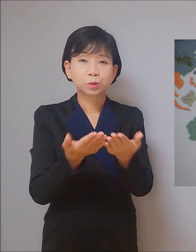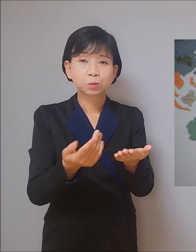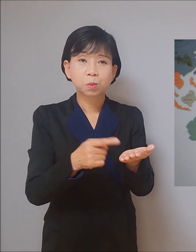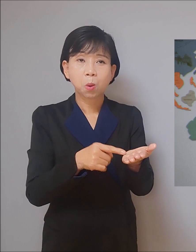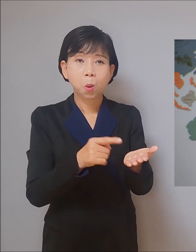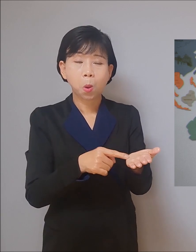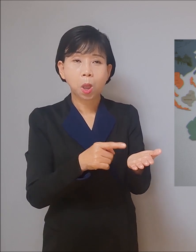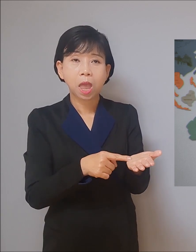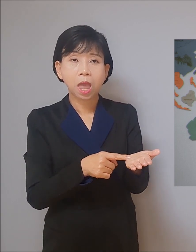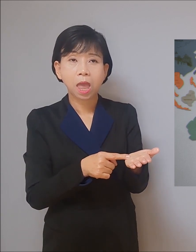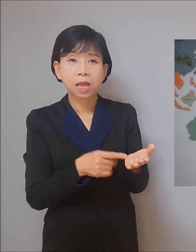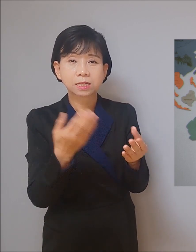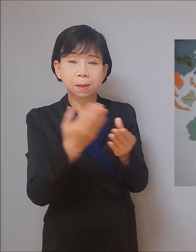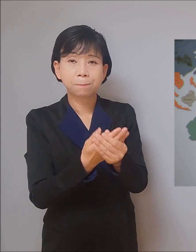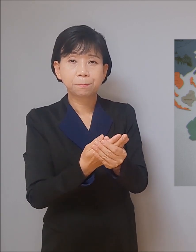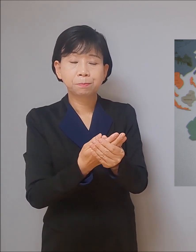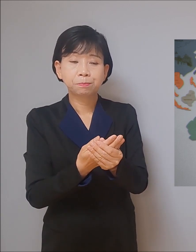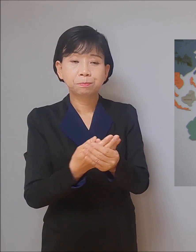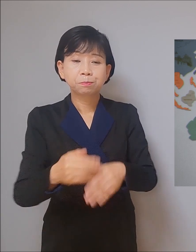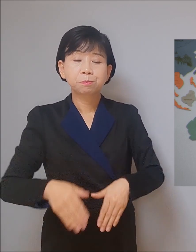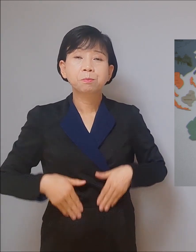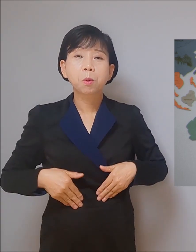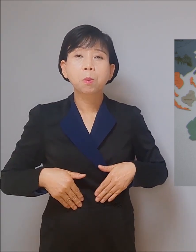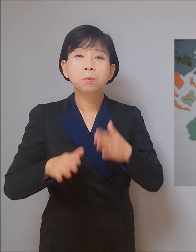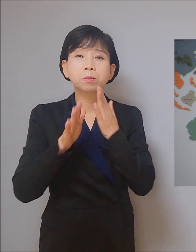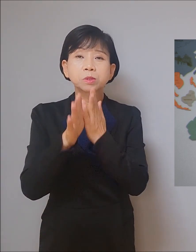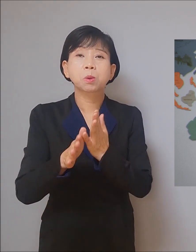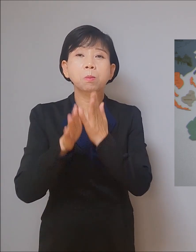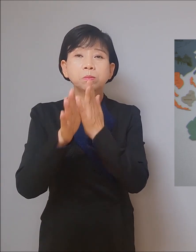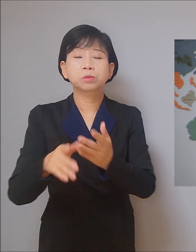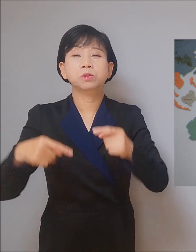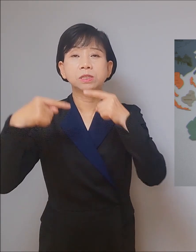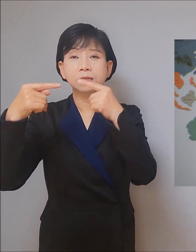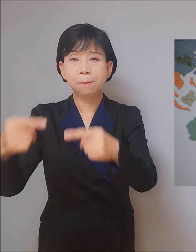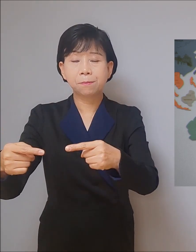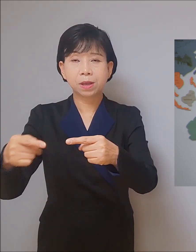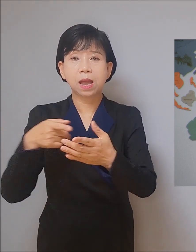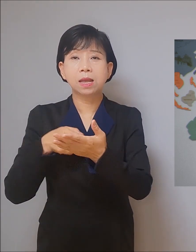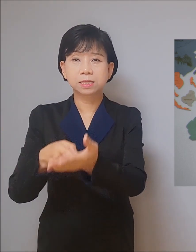네, 봄 소풍 참가 신청서